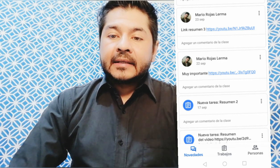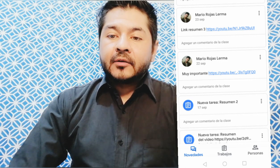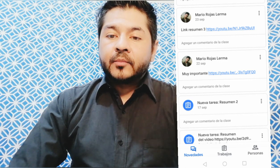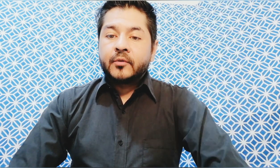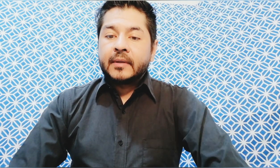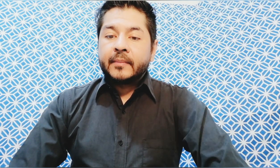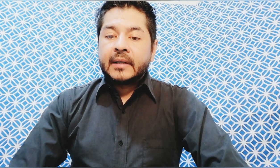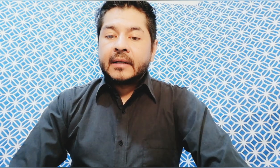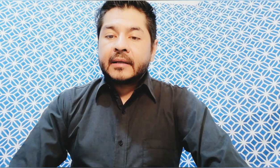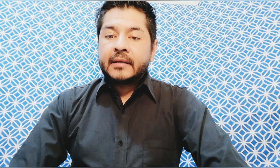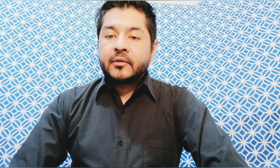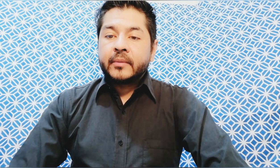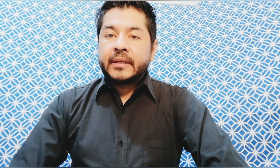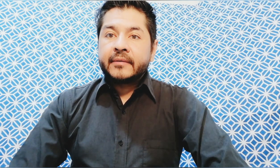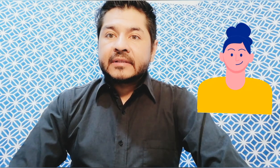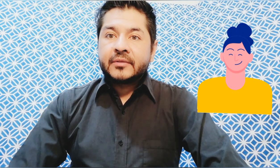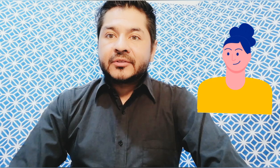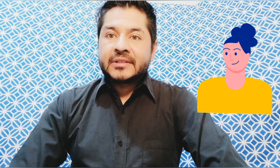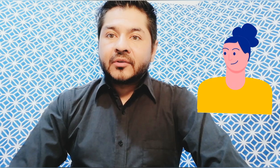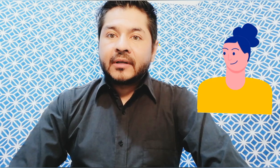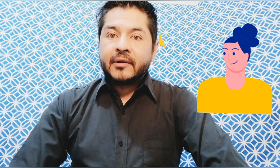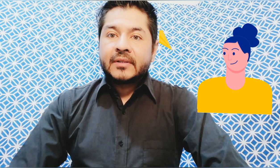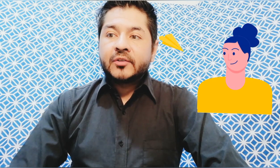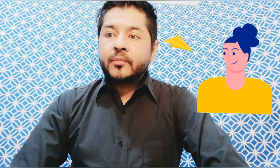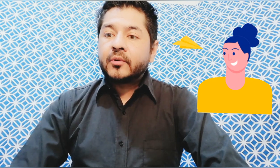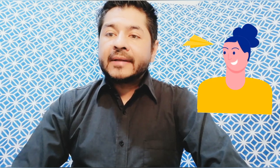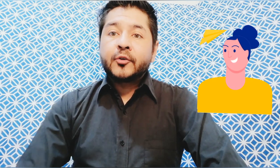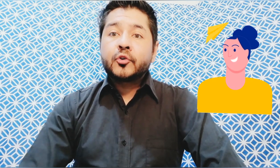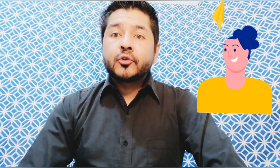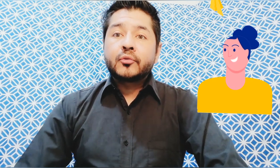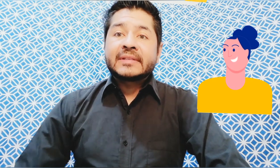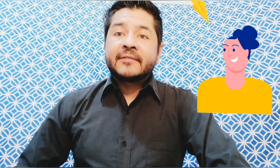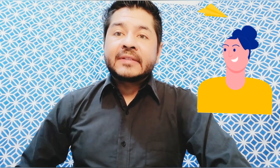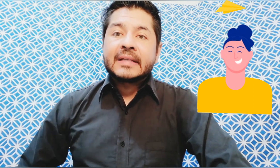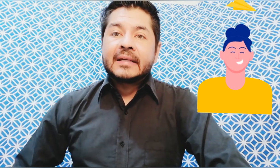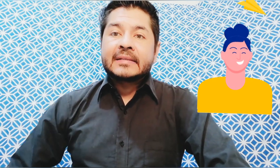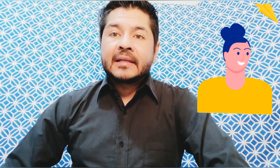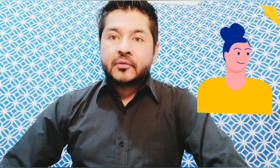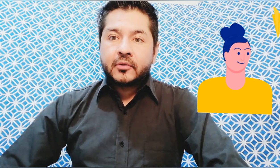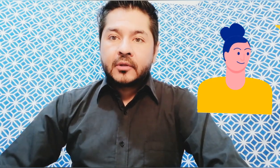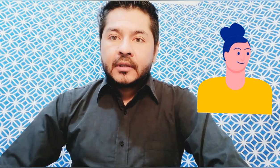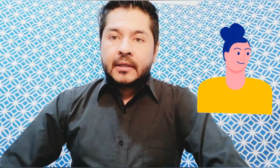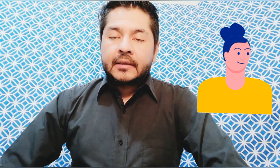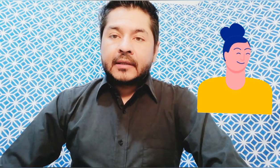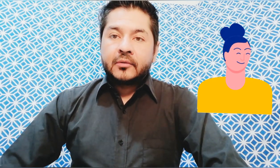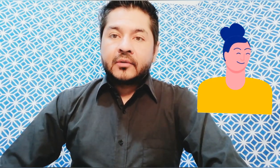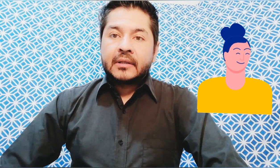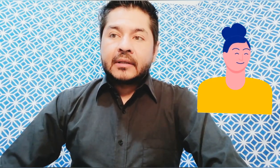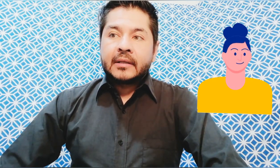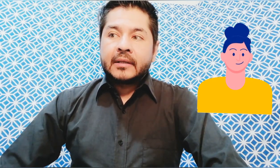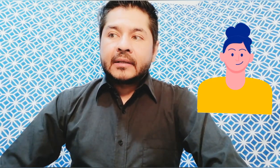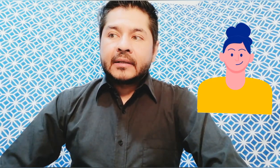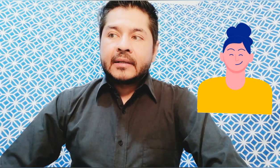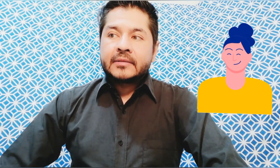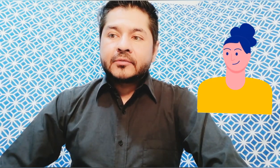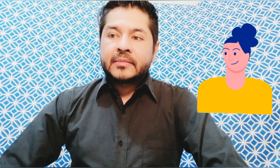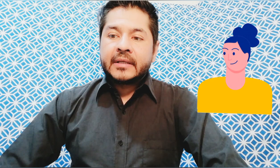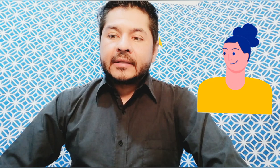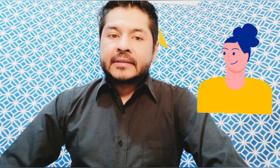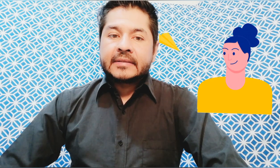encargo, porfa, para que no vaya a haber situaciones con la evaluación, porque todos nos lo están fiscalizando. Tanto en el Classroom están